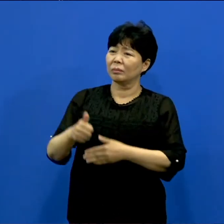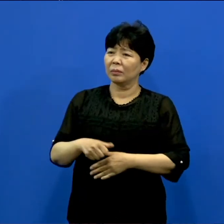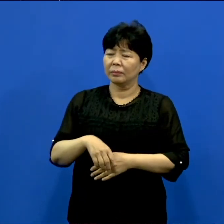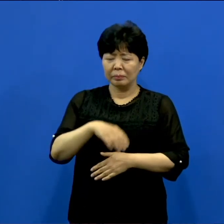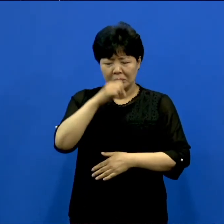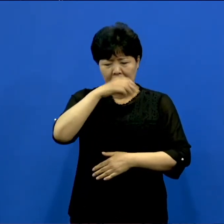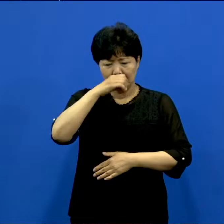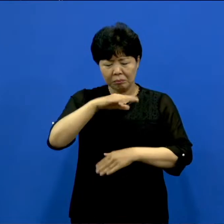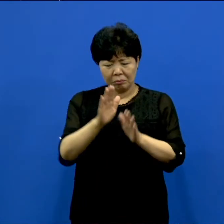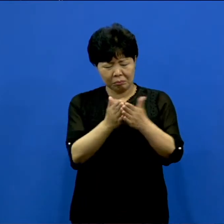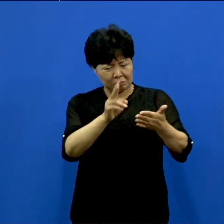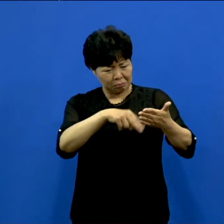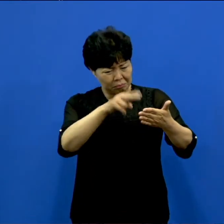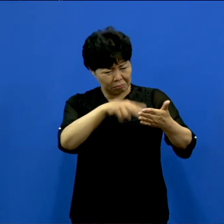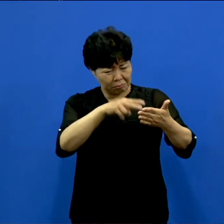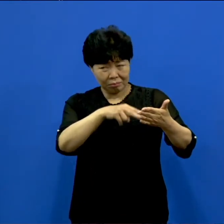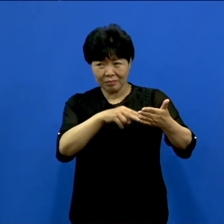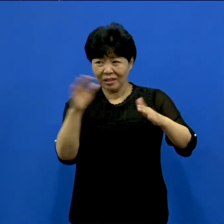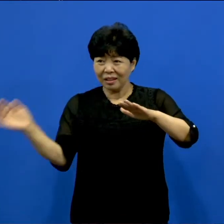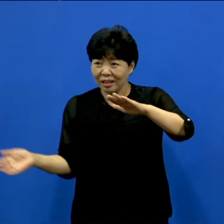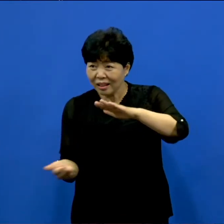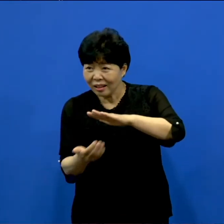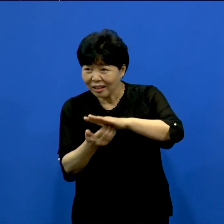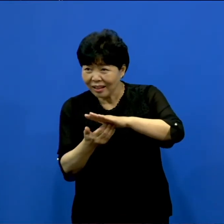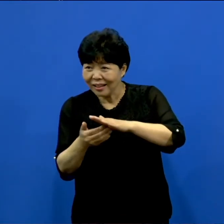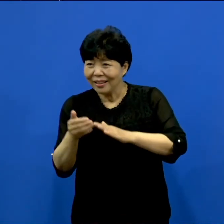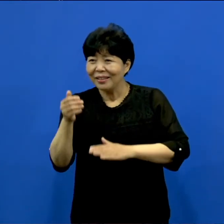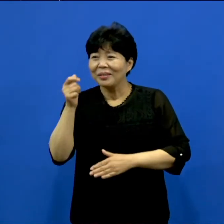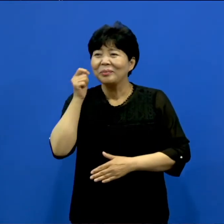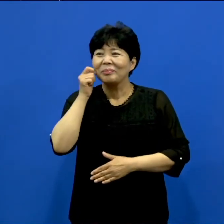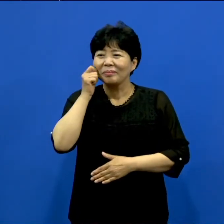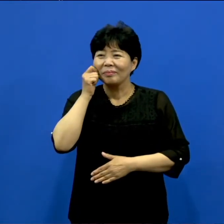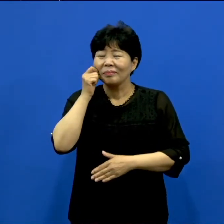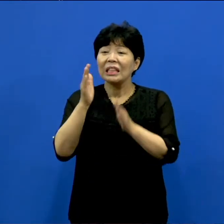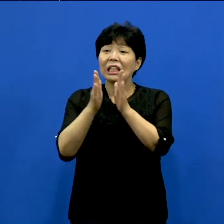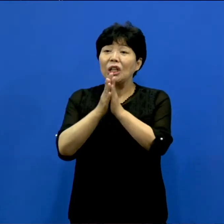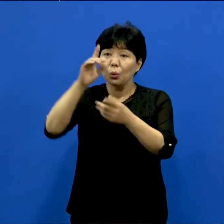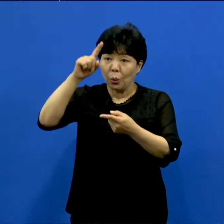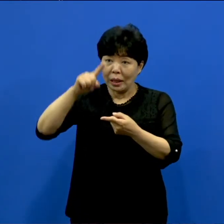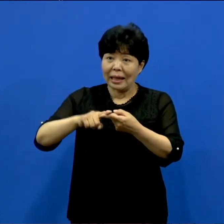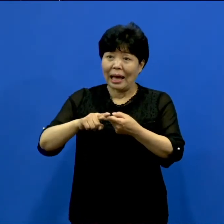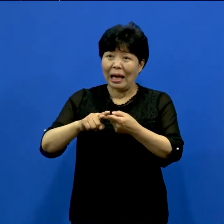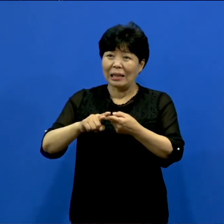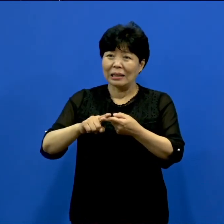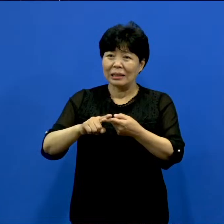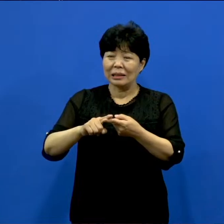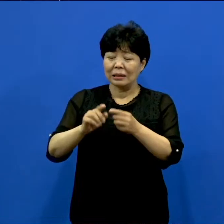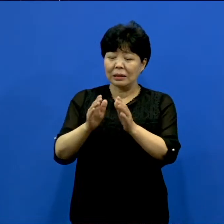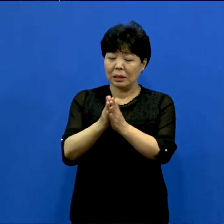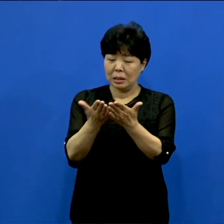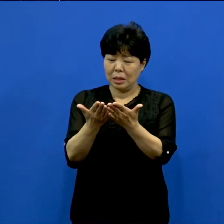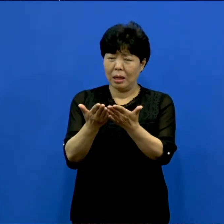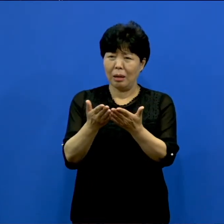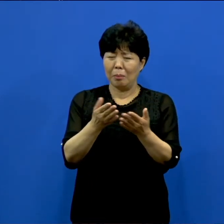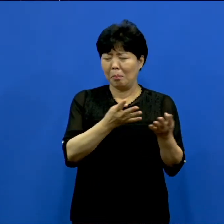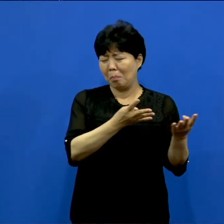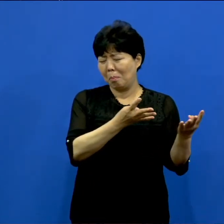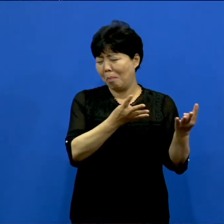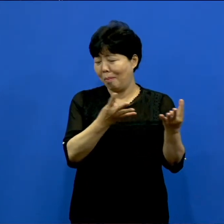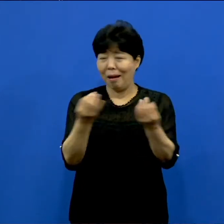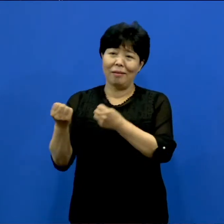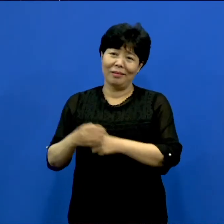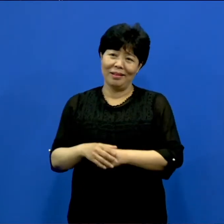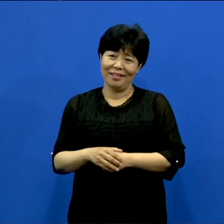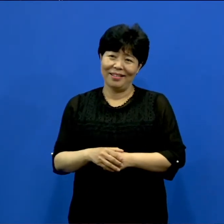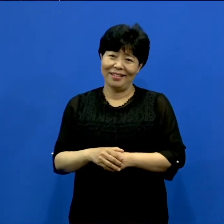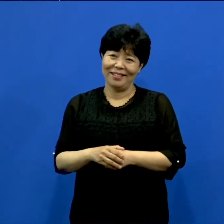여러분? 참 또 희한한 게 기도에 대한 책은요 다 명저예요. 저도 기도에 대한 기도책이